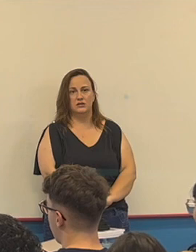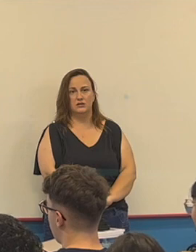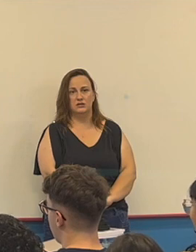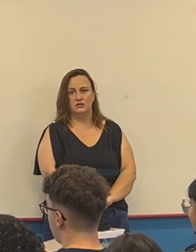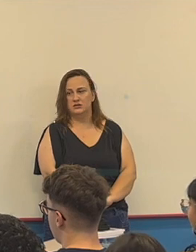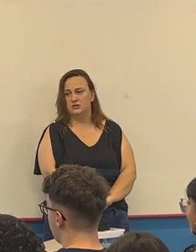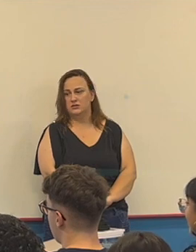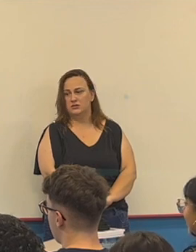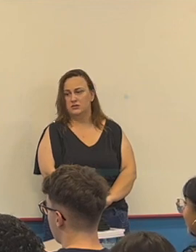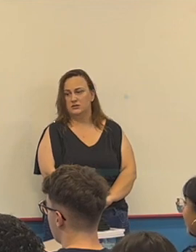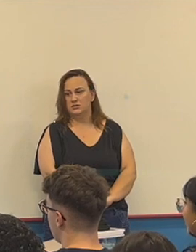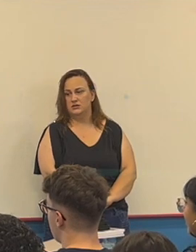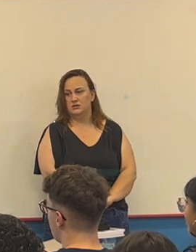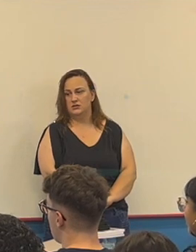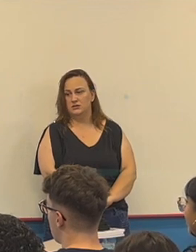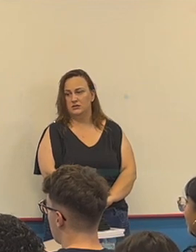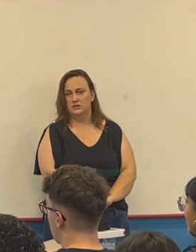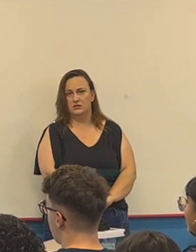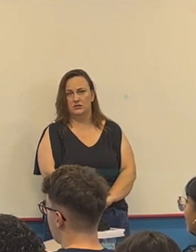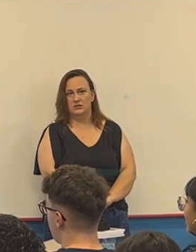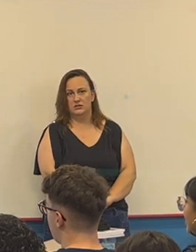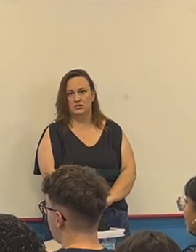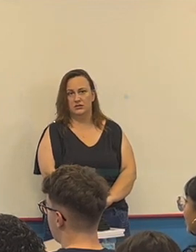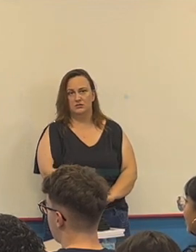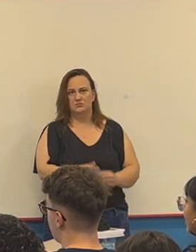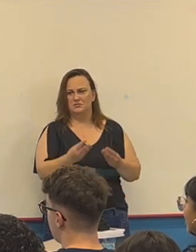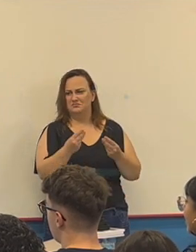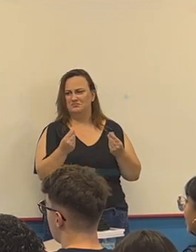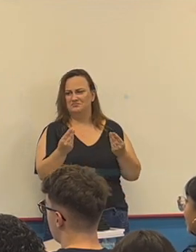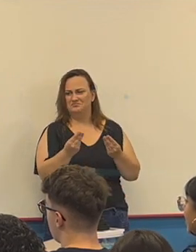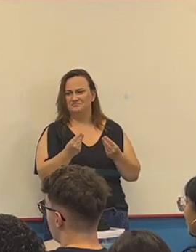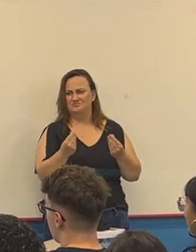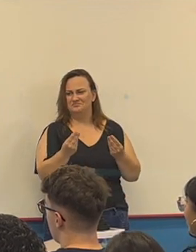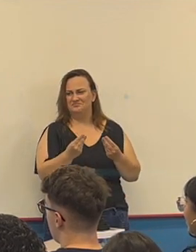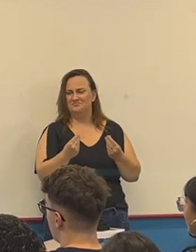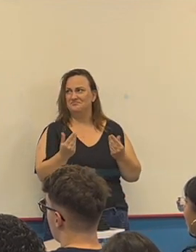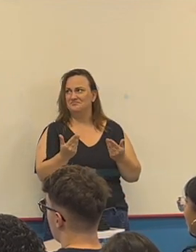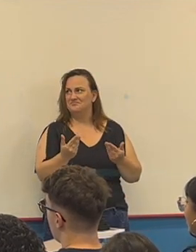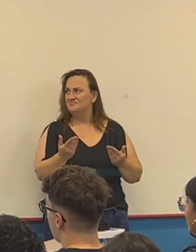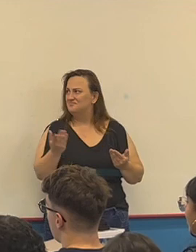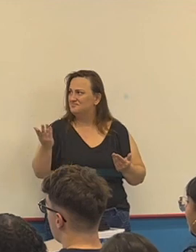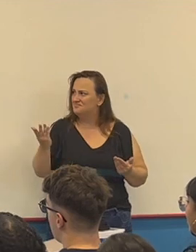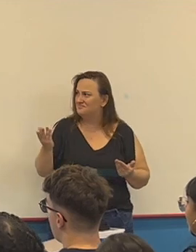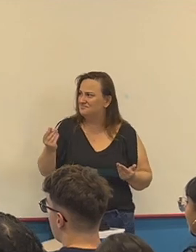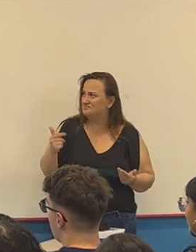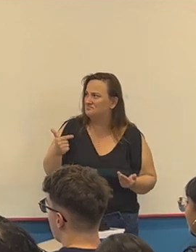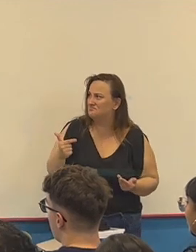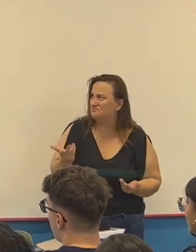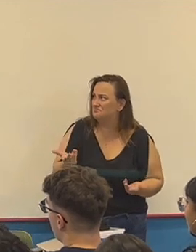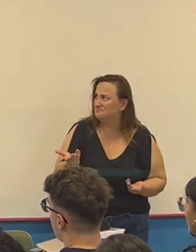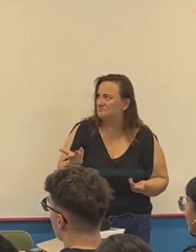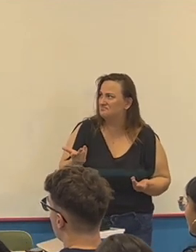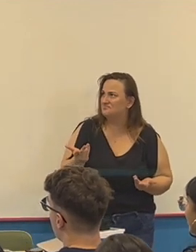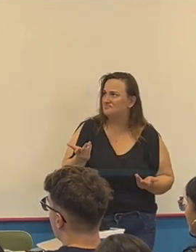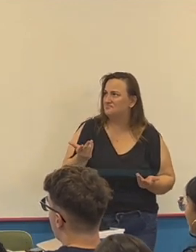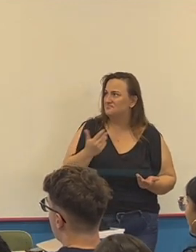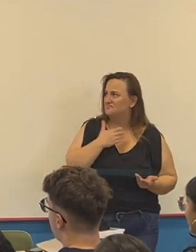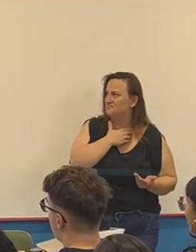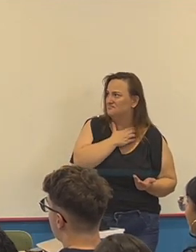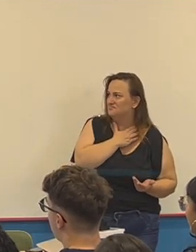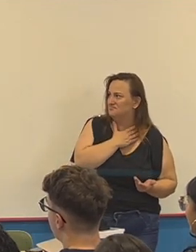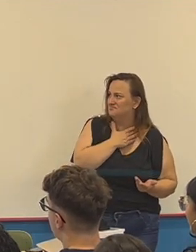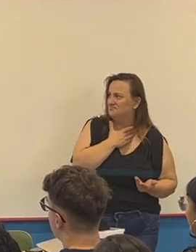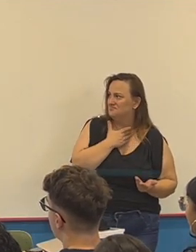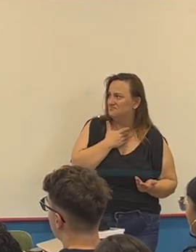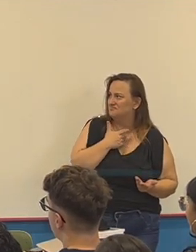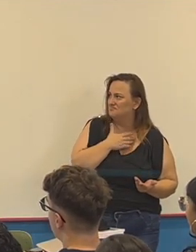46. Qual o significado da arte? Eu achei ela muito, muito vaga, não sei. Parece que ela tem um propósito. Então, isso aqui é uma fase